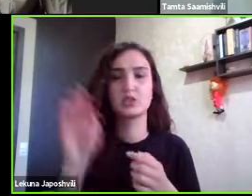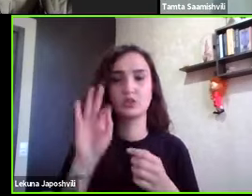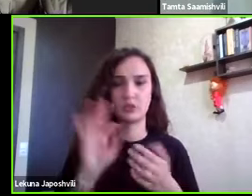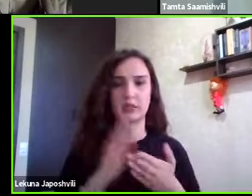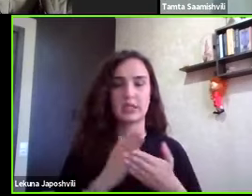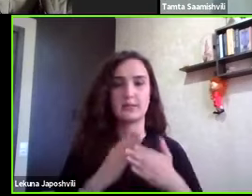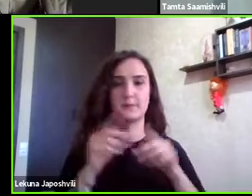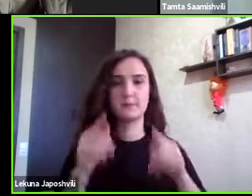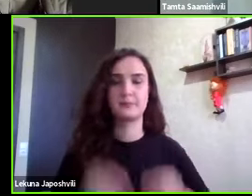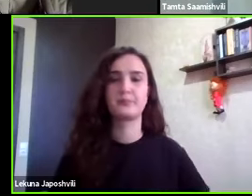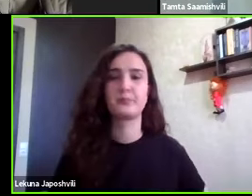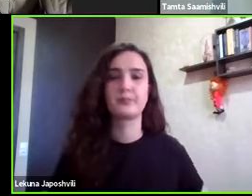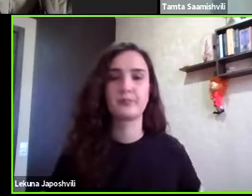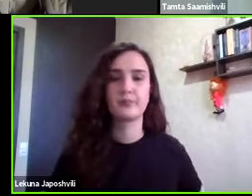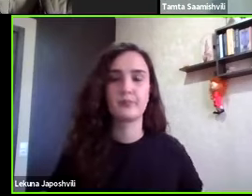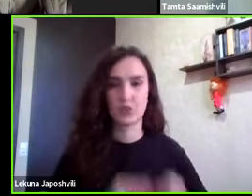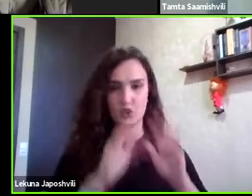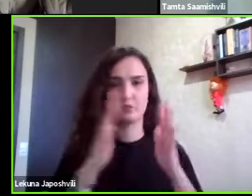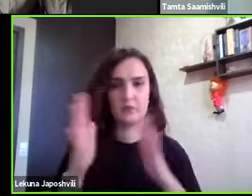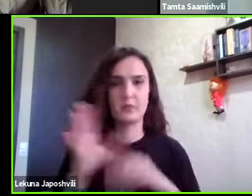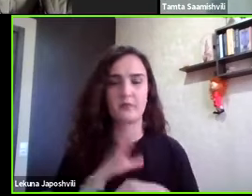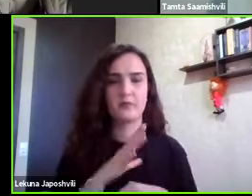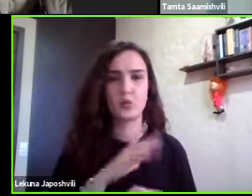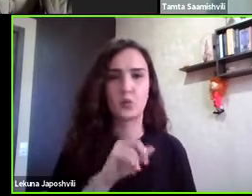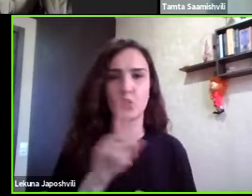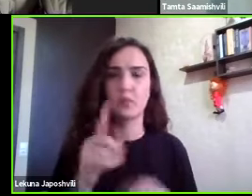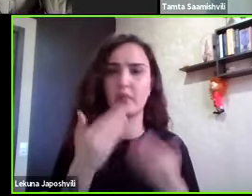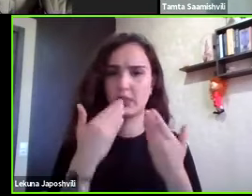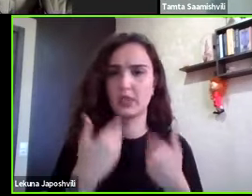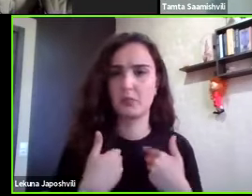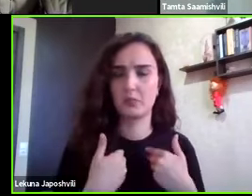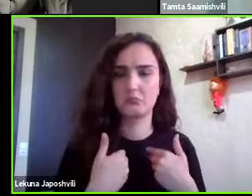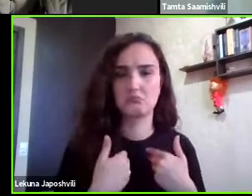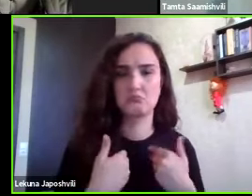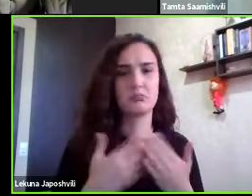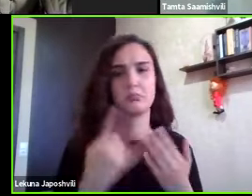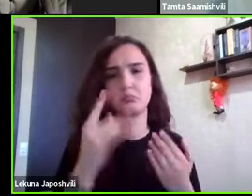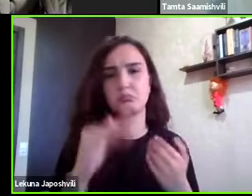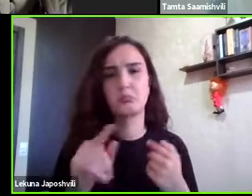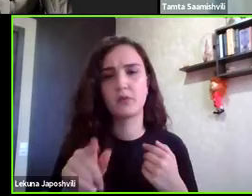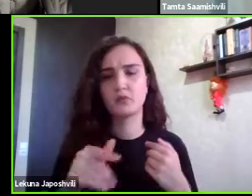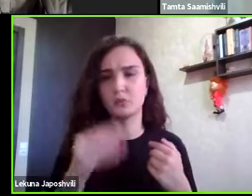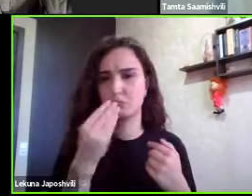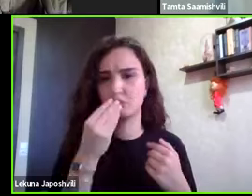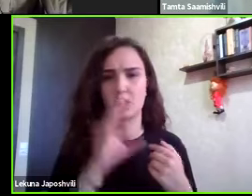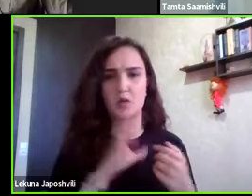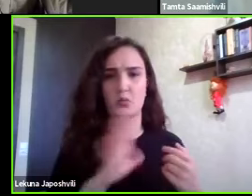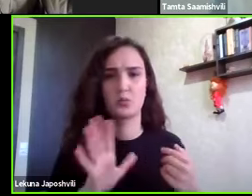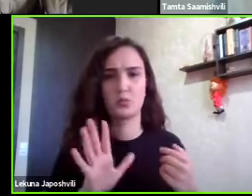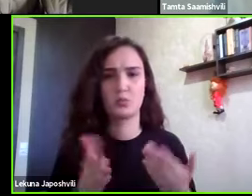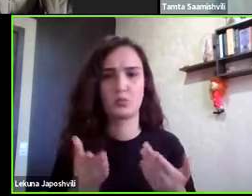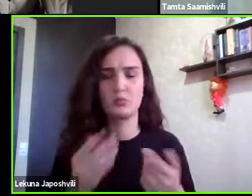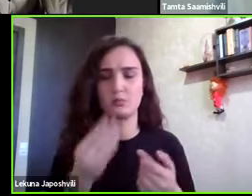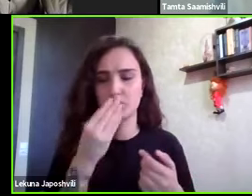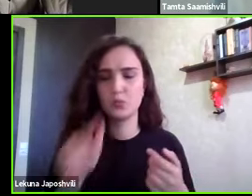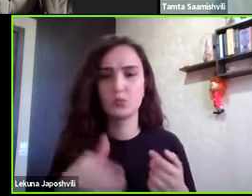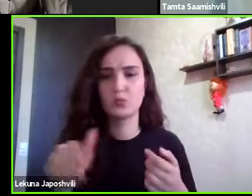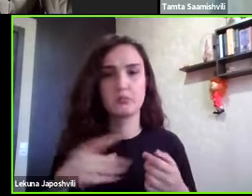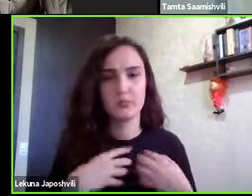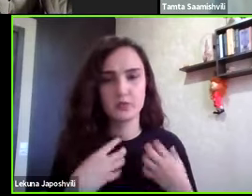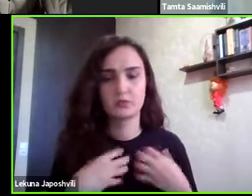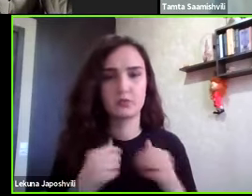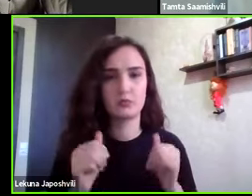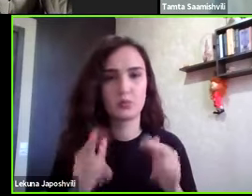ესეთი შემთხვევები გვაქვს, რომ გვეკითხებიან, რომ თქვათ ბავში უჭმელია და რა გავაკეთოთ,